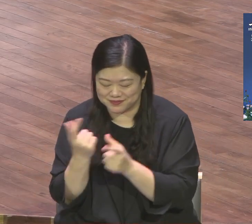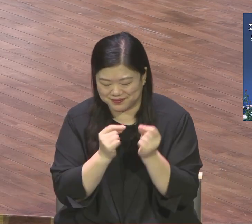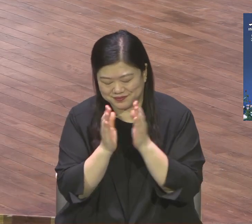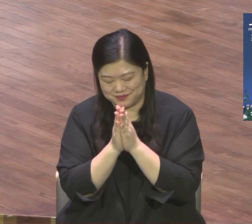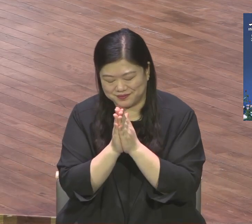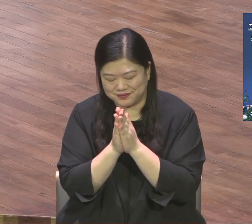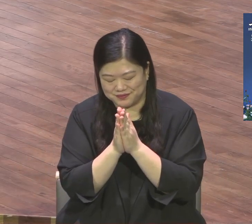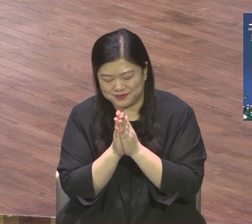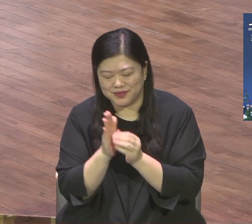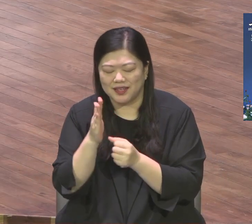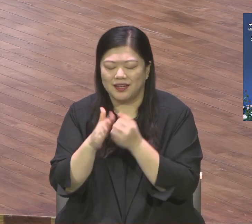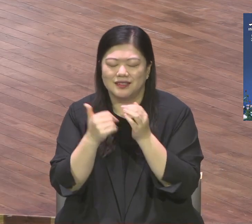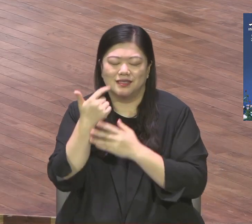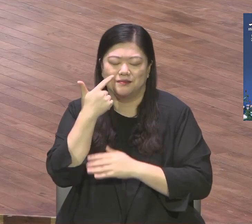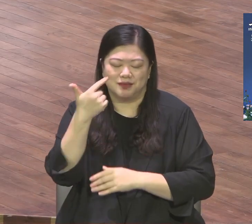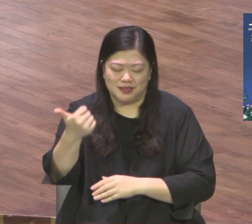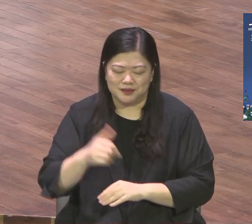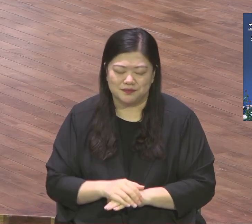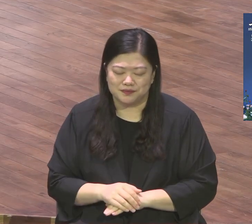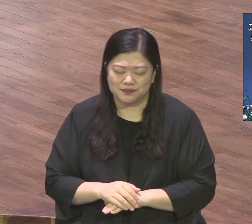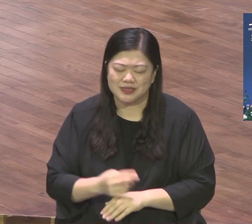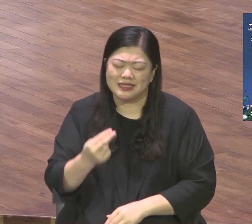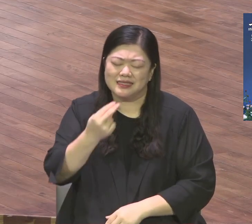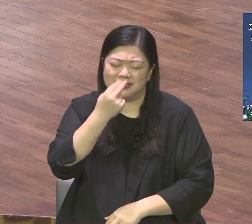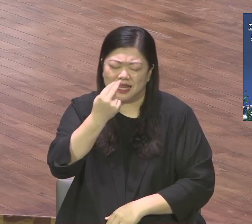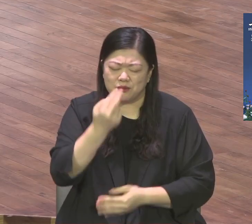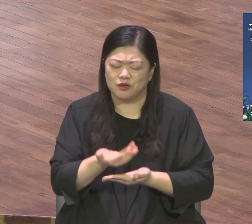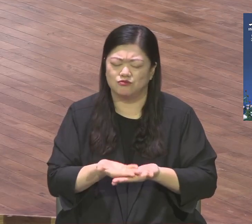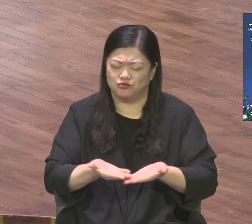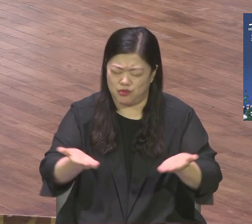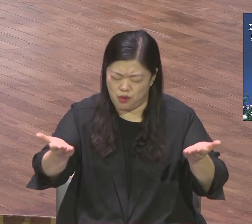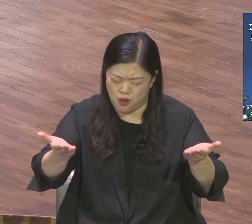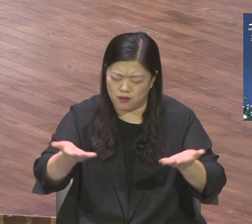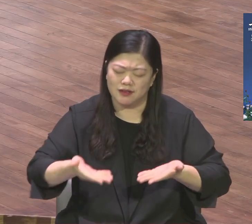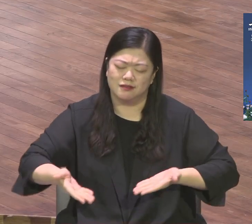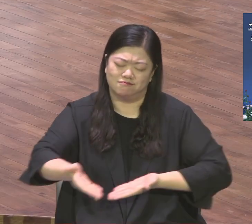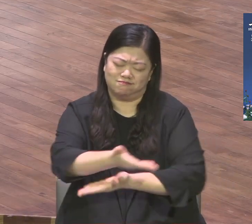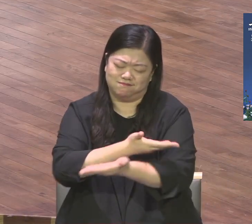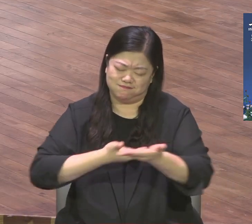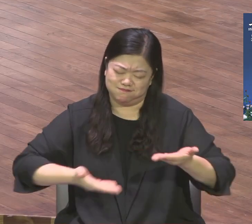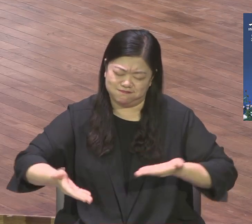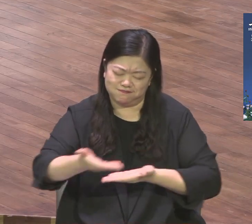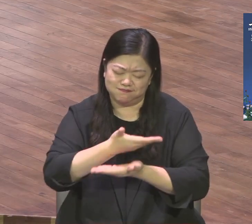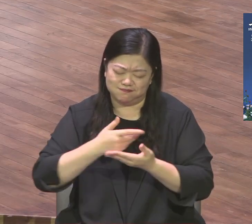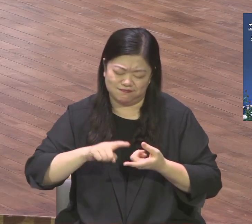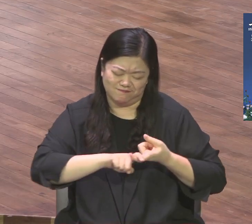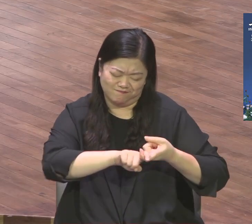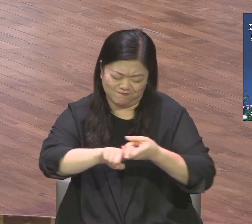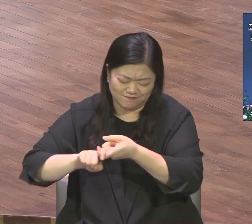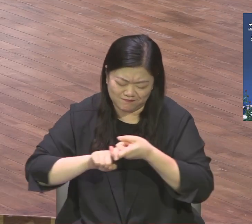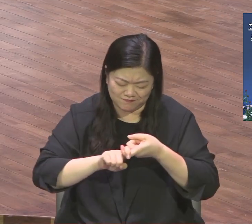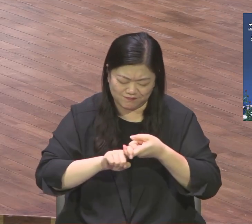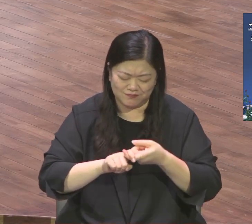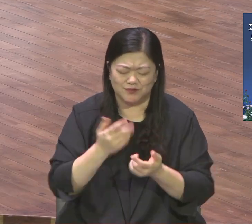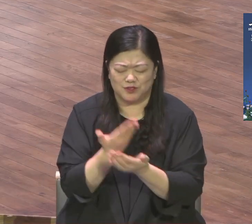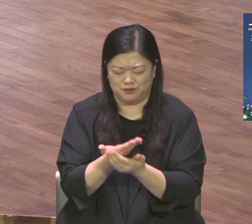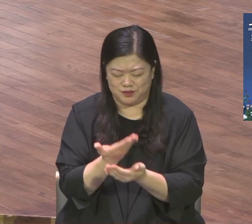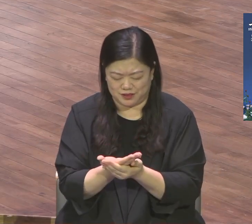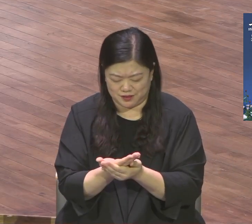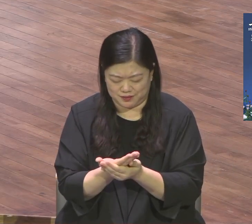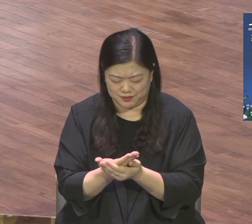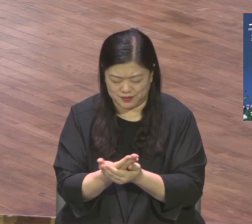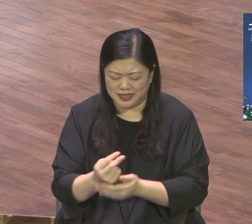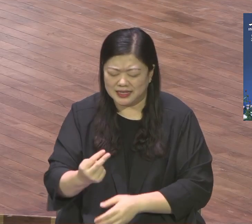하나님, 생명과 사귐의 복음 공동체가 되는 예원교회가 되게 하여 주옵소서.